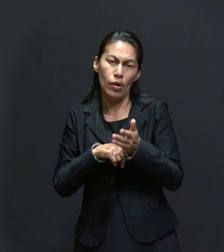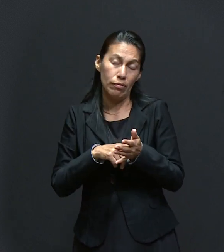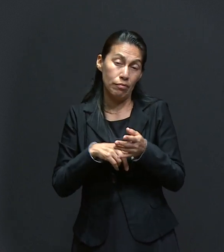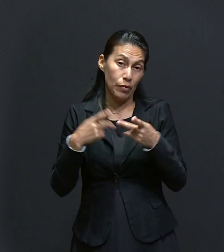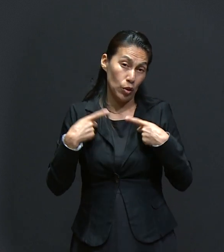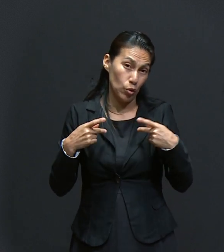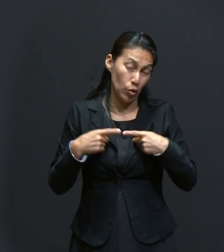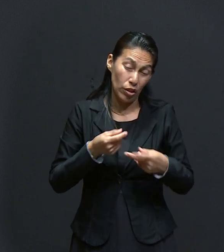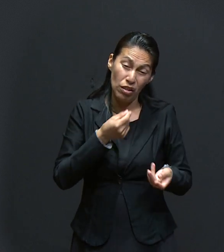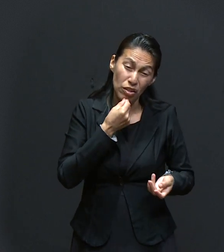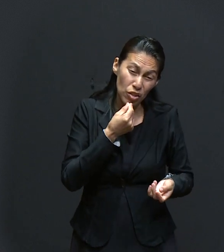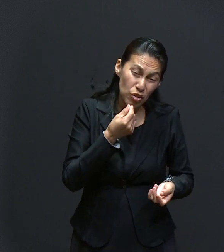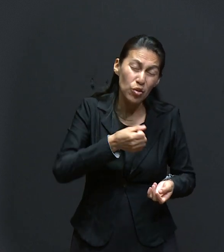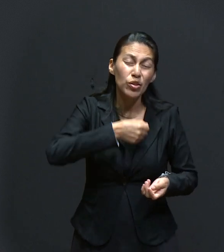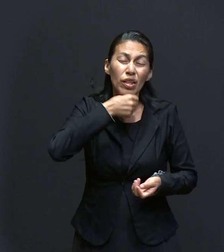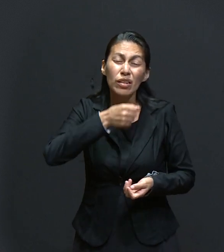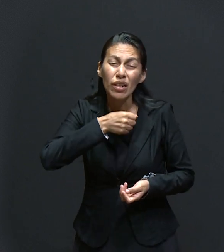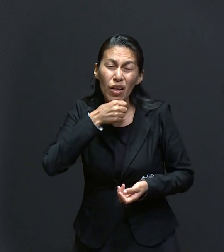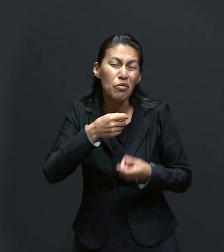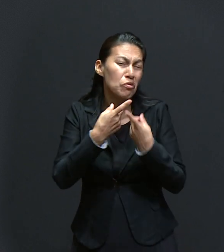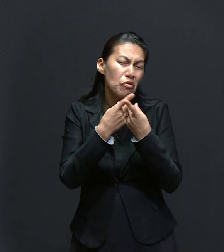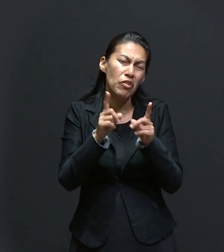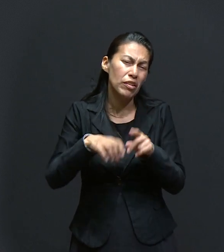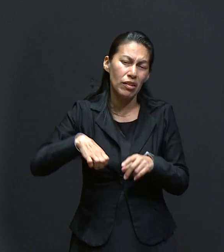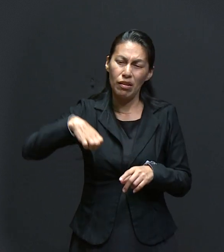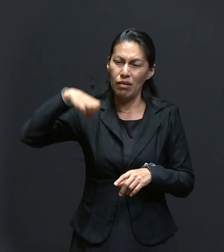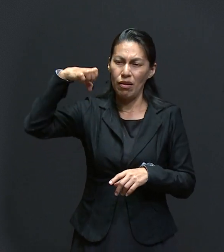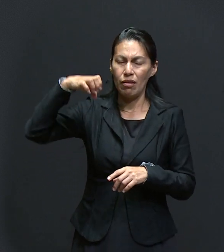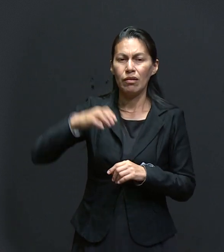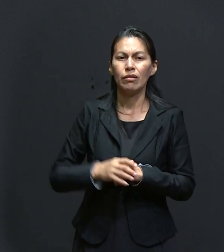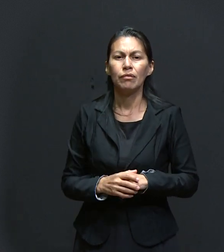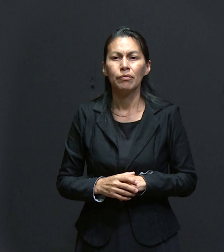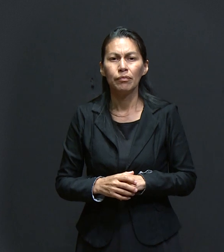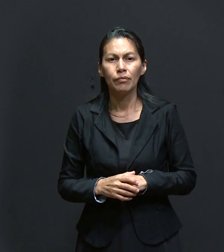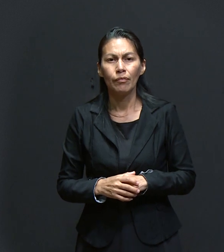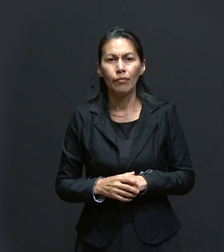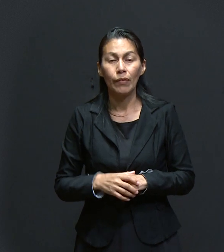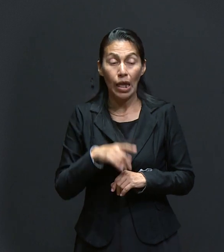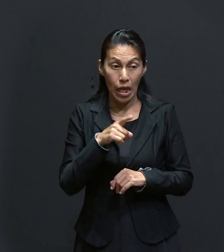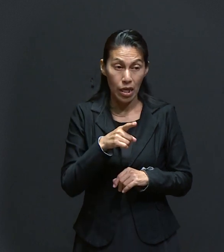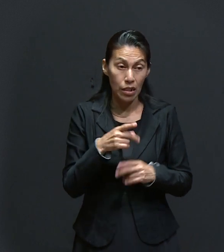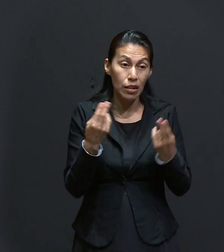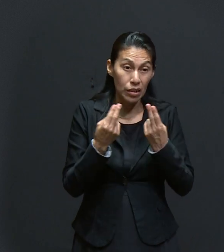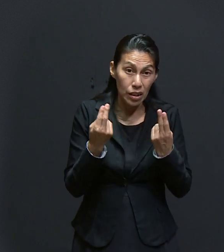futuro vienen personas de diferentes edades niños ancianos